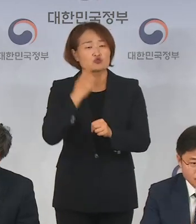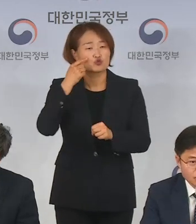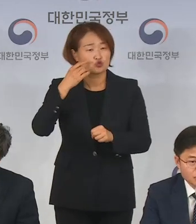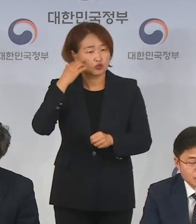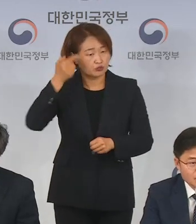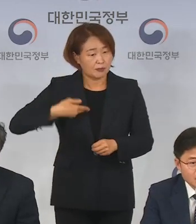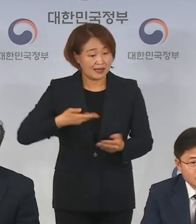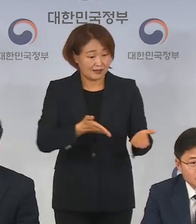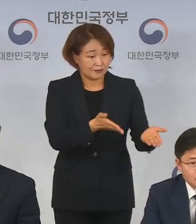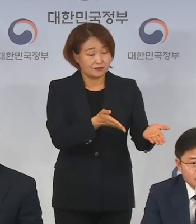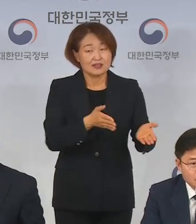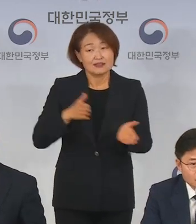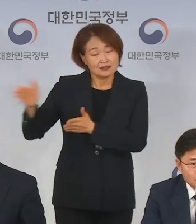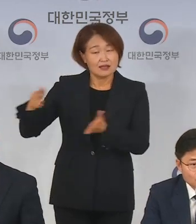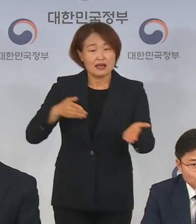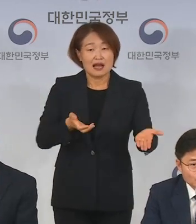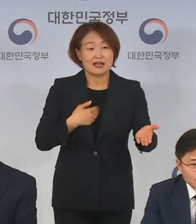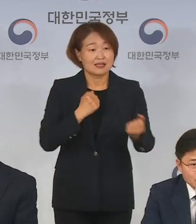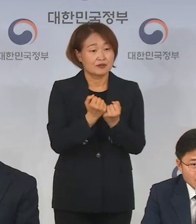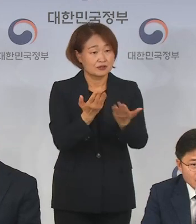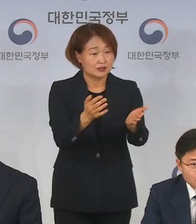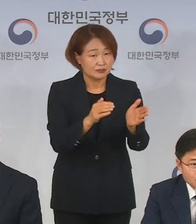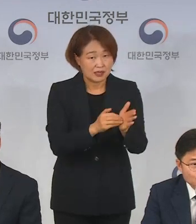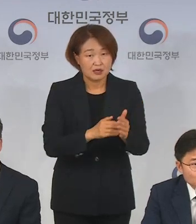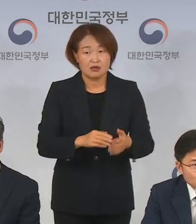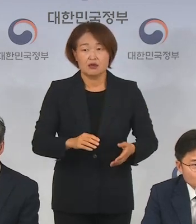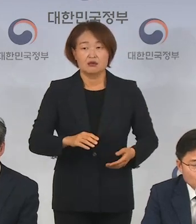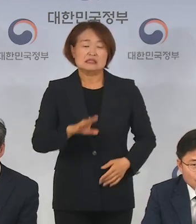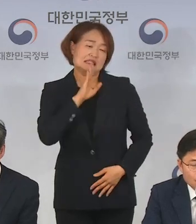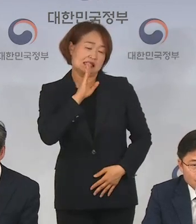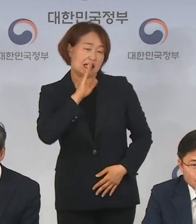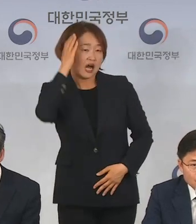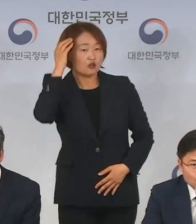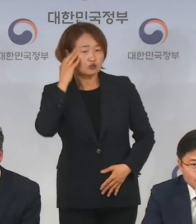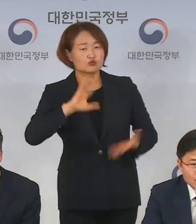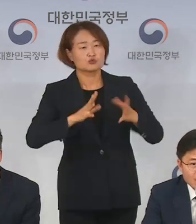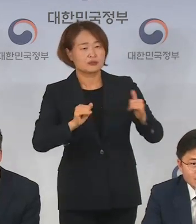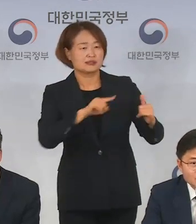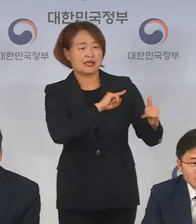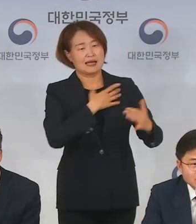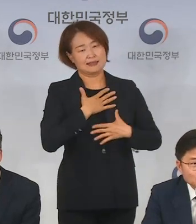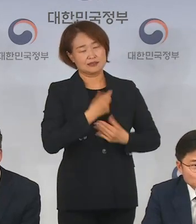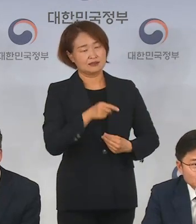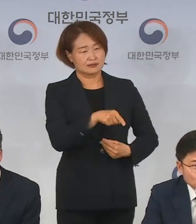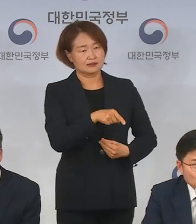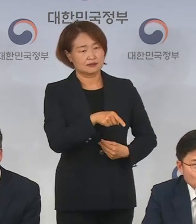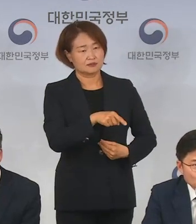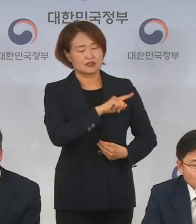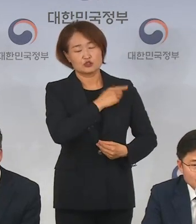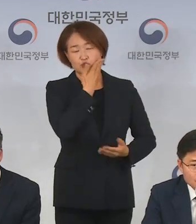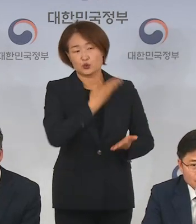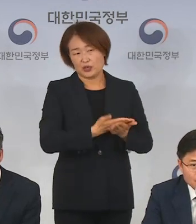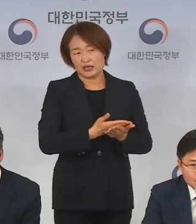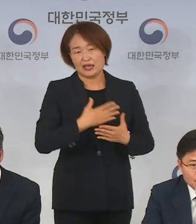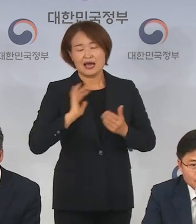잠깐 말씀을 드렸습니다만은 국민의 안전이 우선이고 국민이 안심하실 수